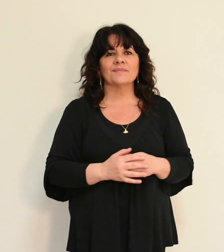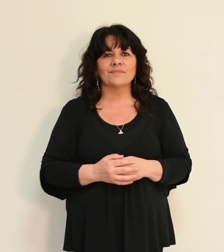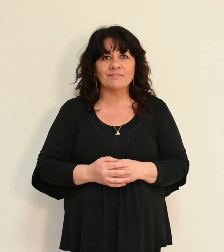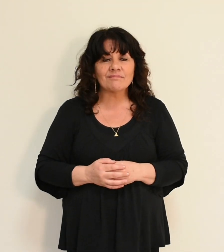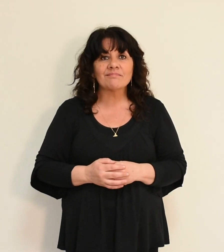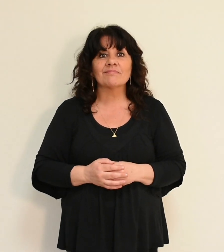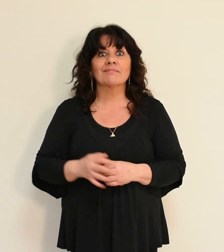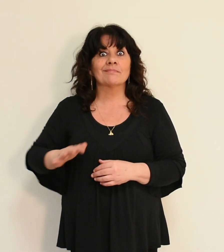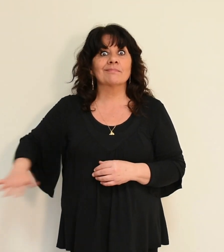Personne ne vit rien.